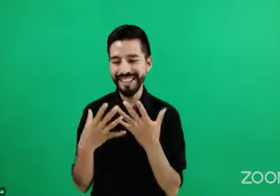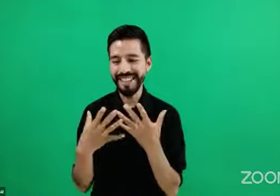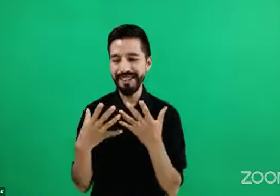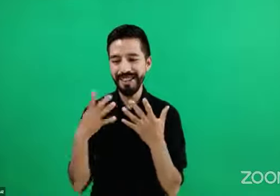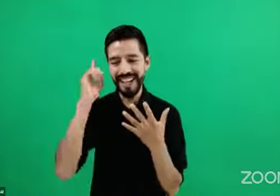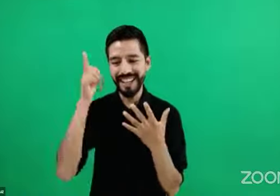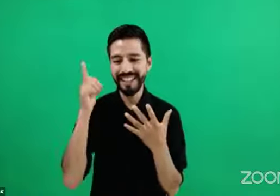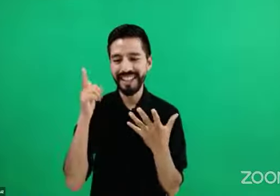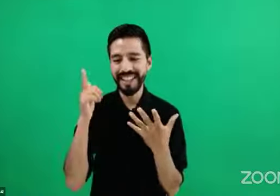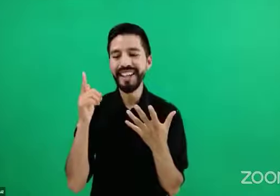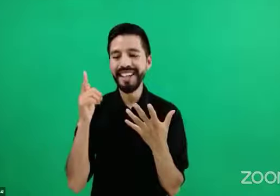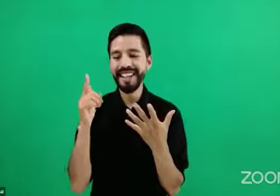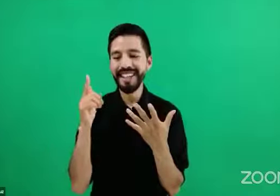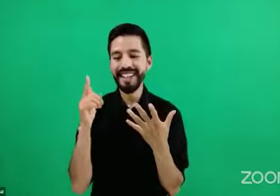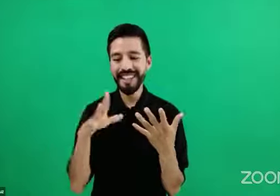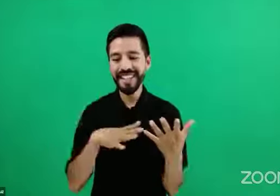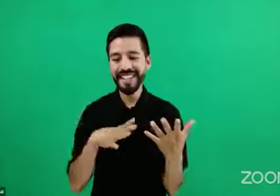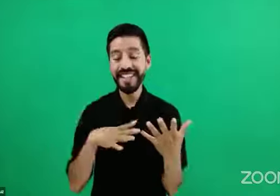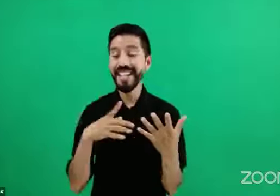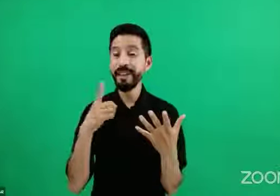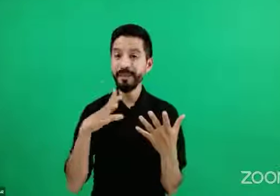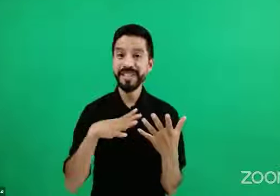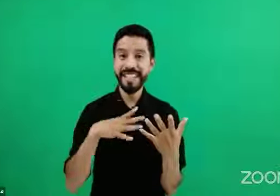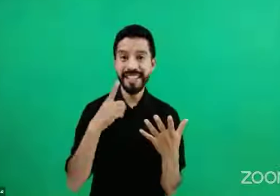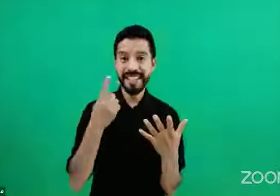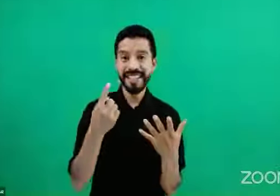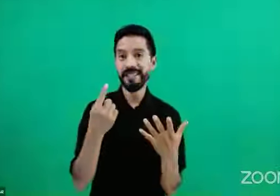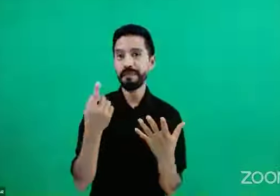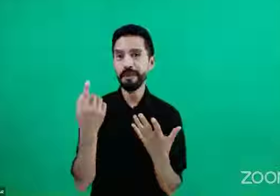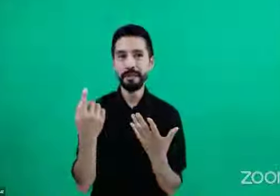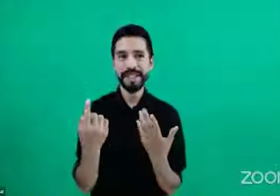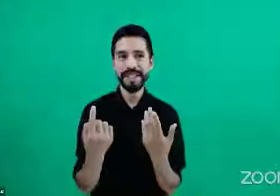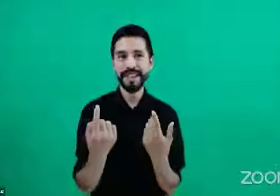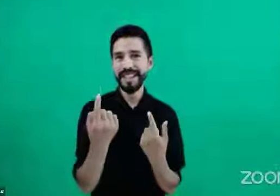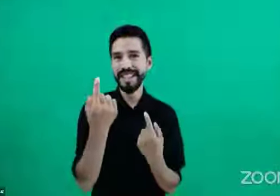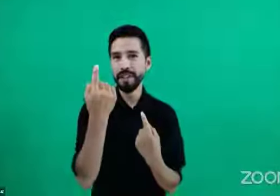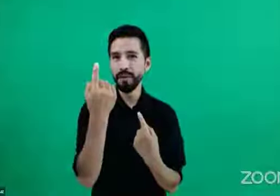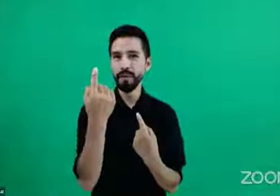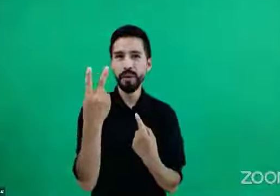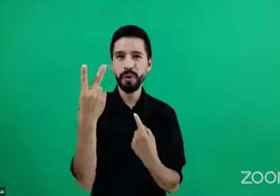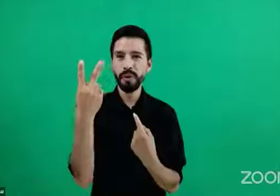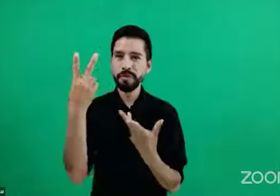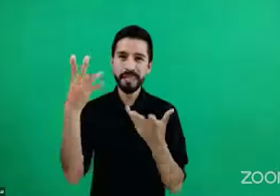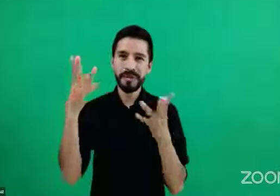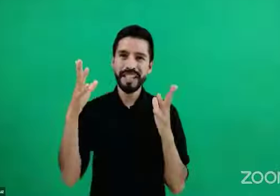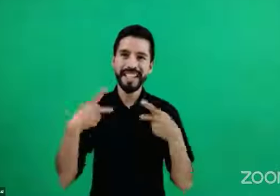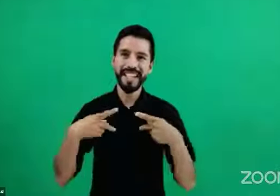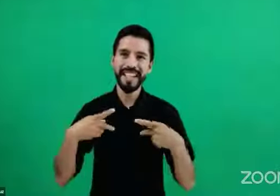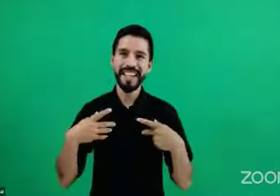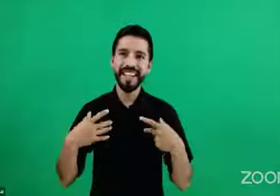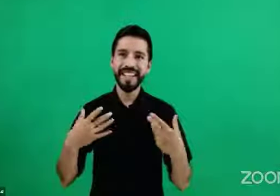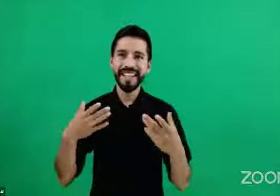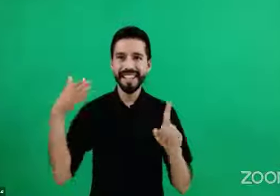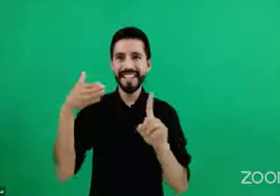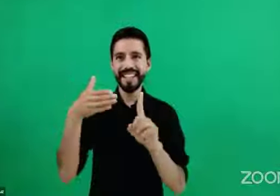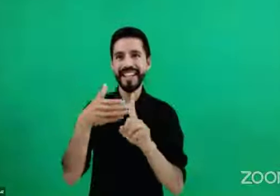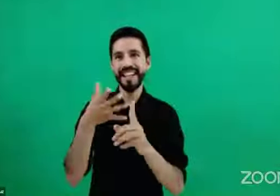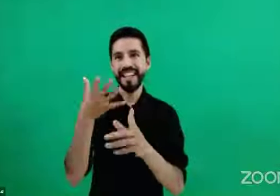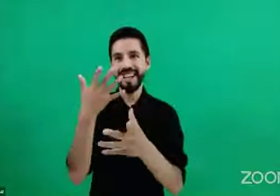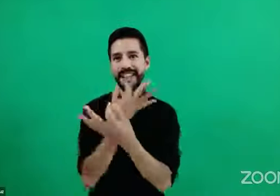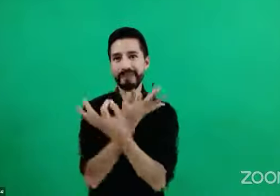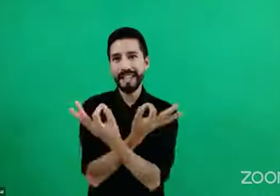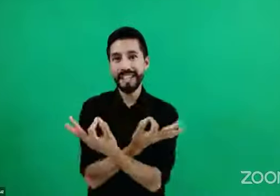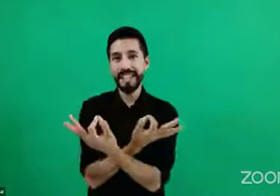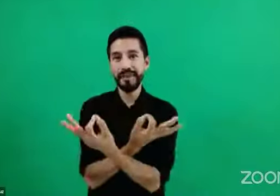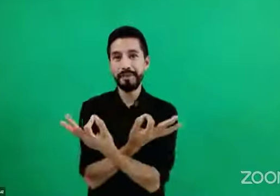que sí, ojalá y existiera, aún sí existe, pero pues imagínate 1 o 2 personas que se dediquen